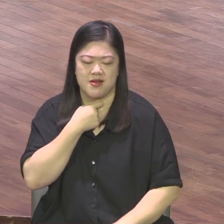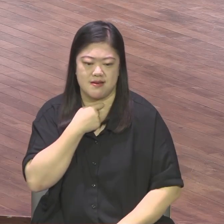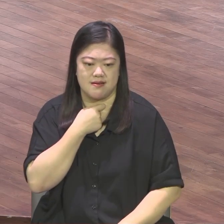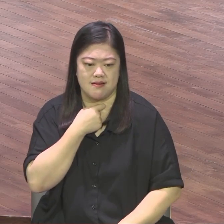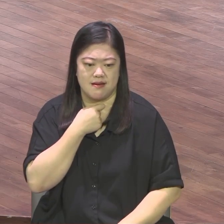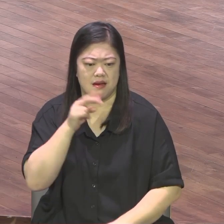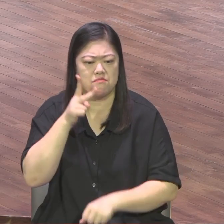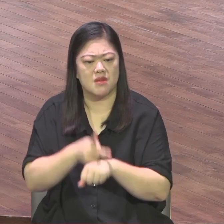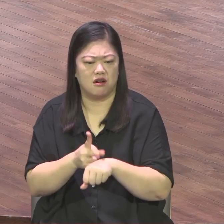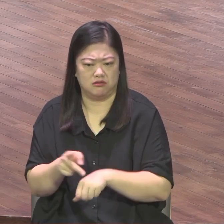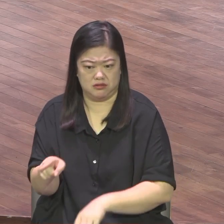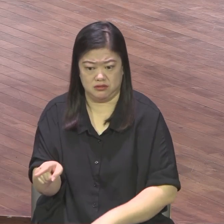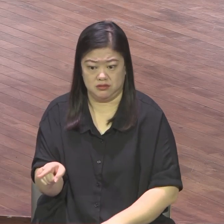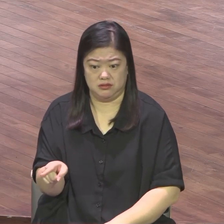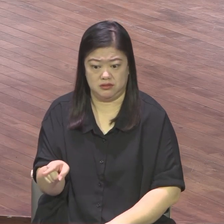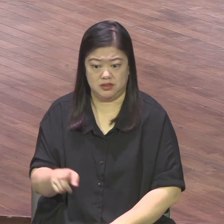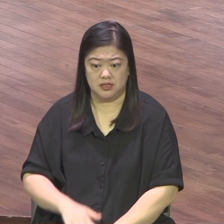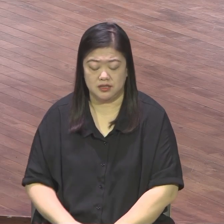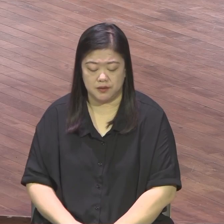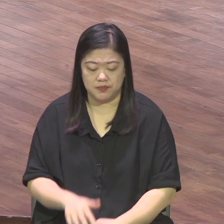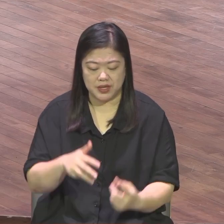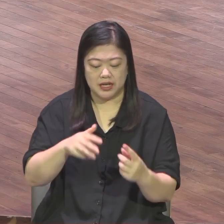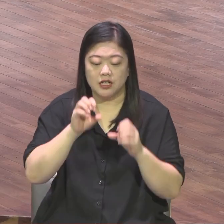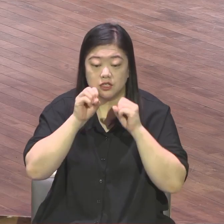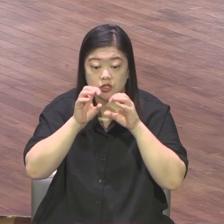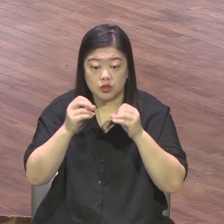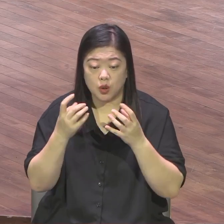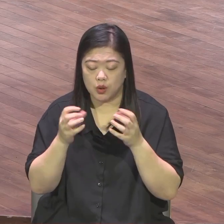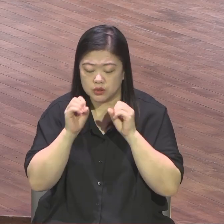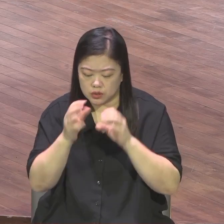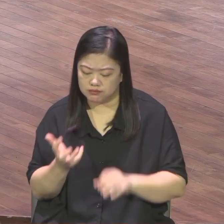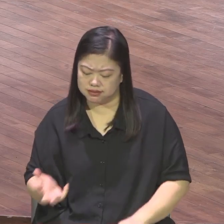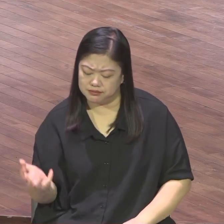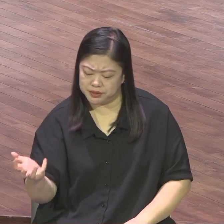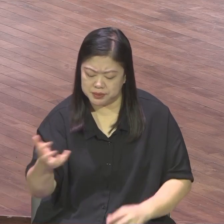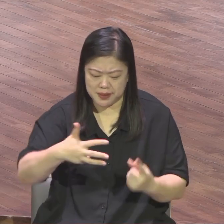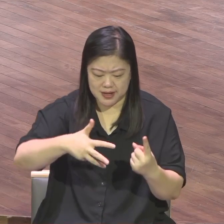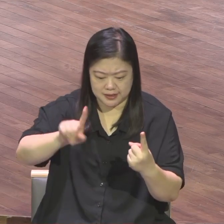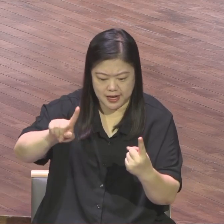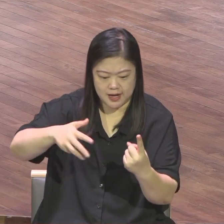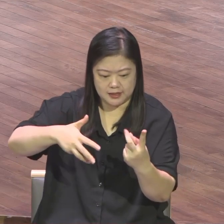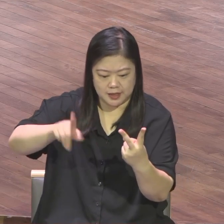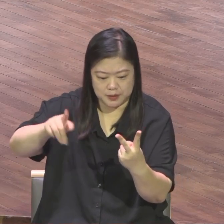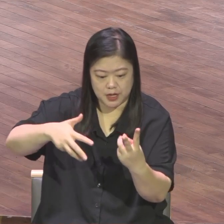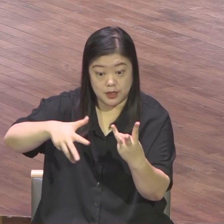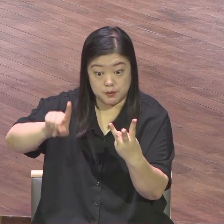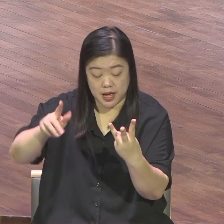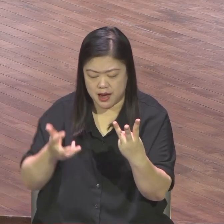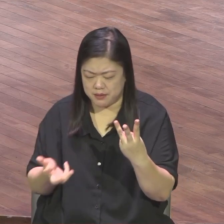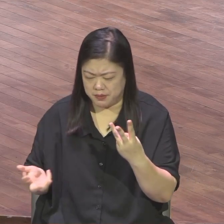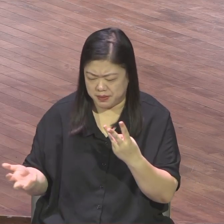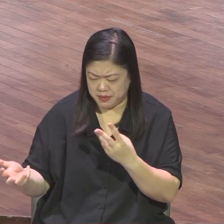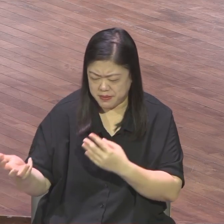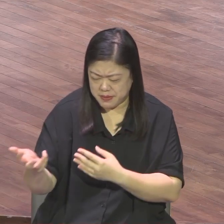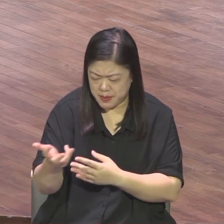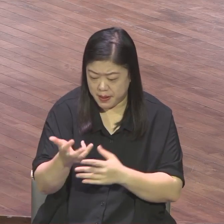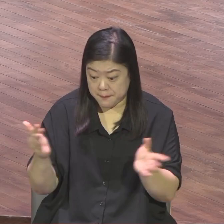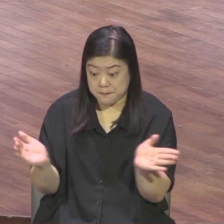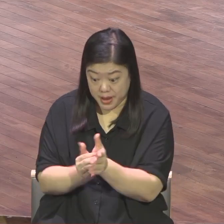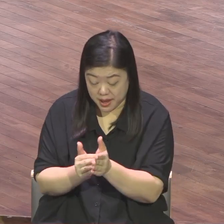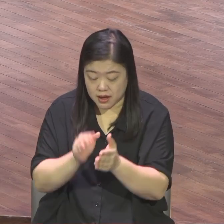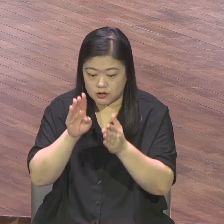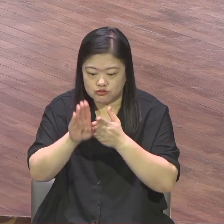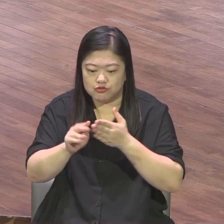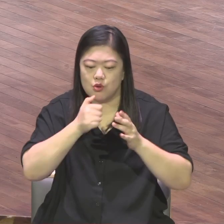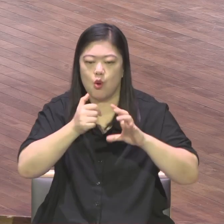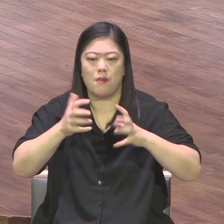보면 바울이 제3차 선교 여행을 마무리하면서 자신이 예루살렘으로 갔다가 후에 로마도 보아야 하리라는 결단이 있었음을 볼 수 있습니다.